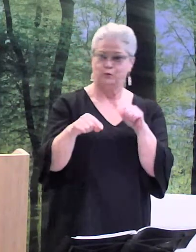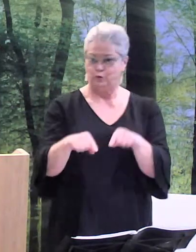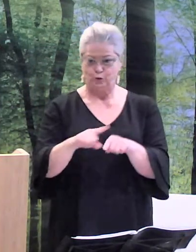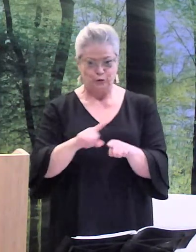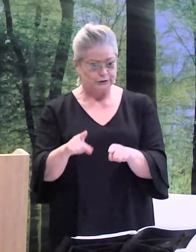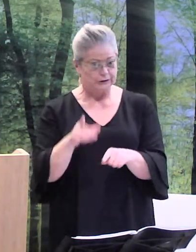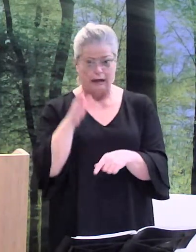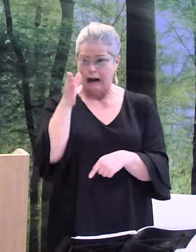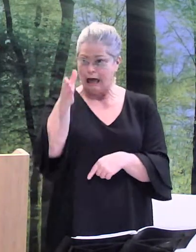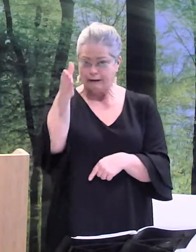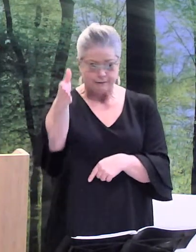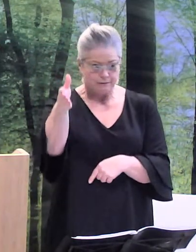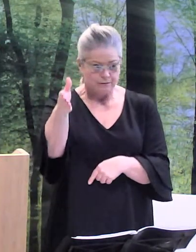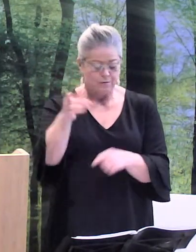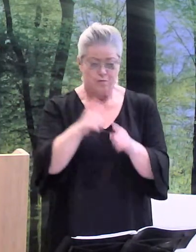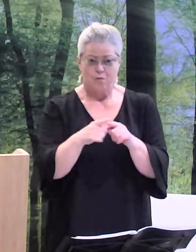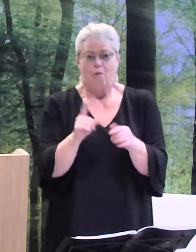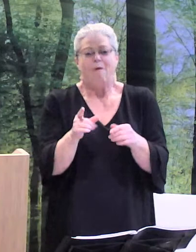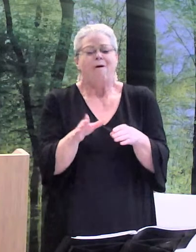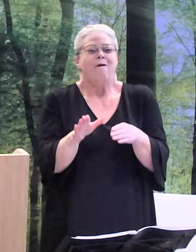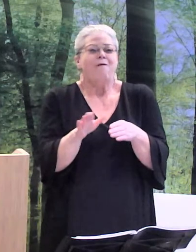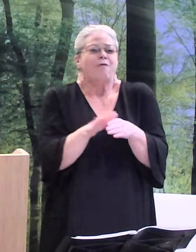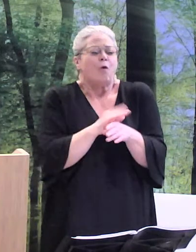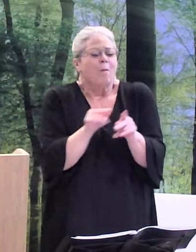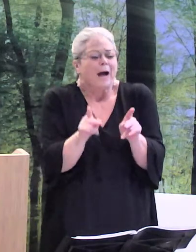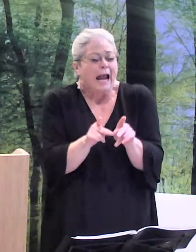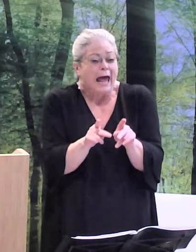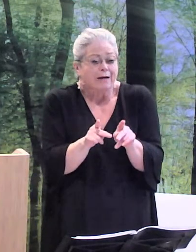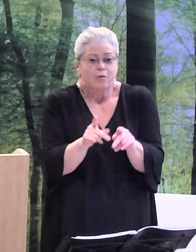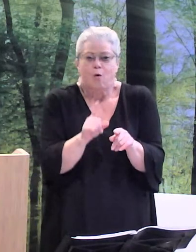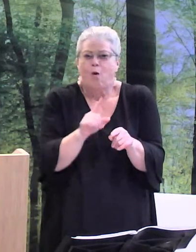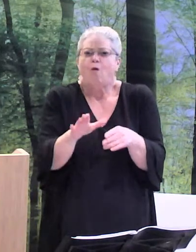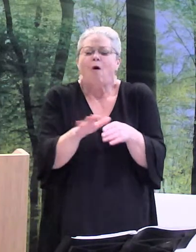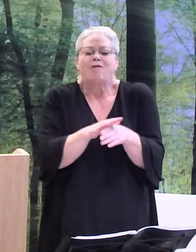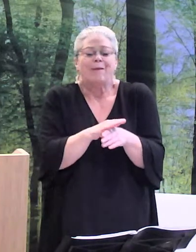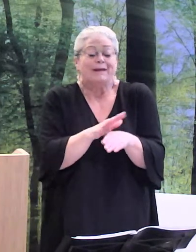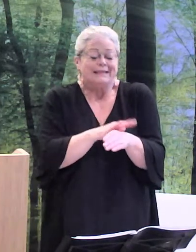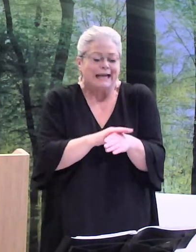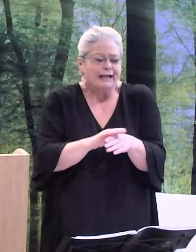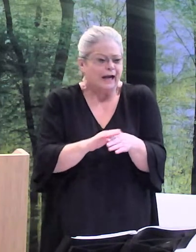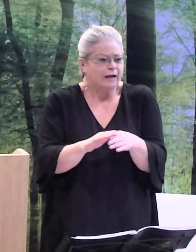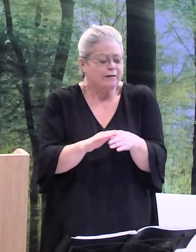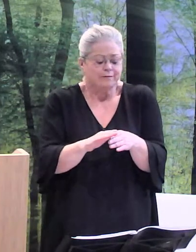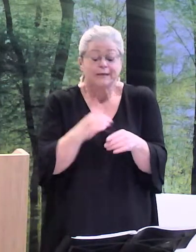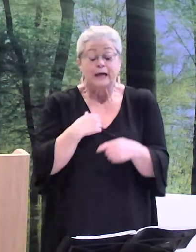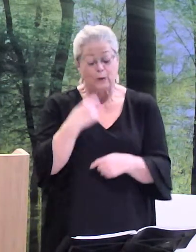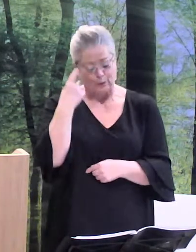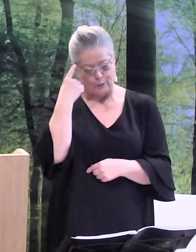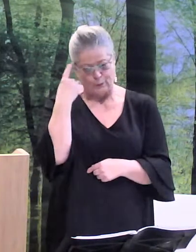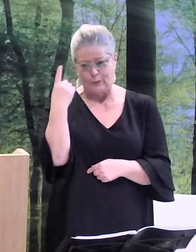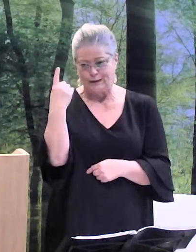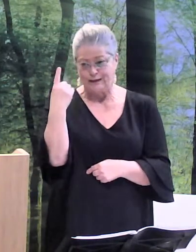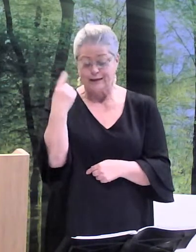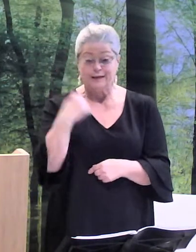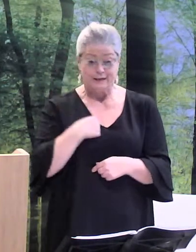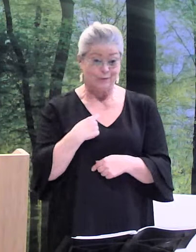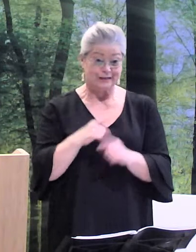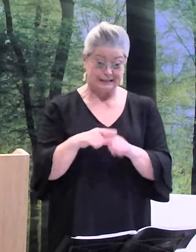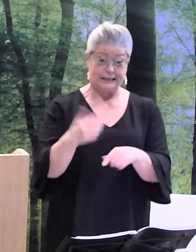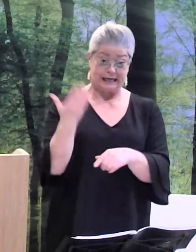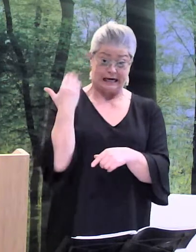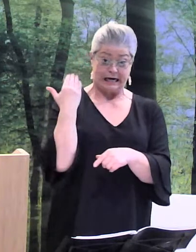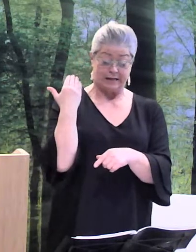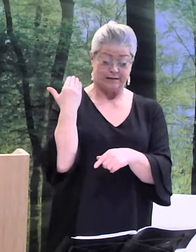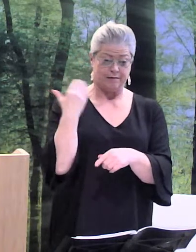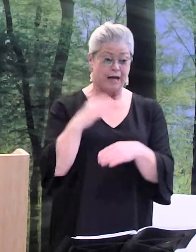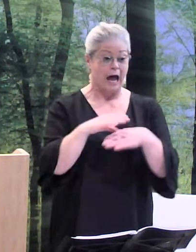nog later, hoe onvolkomen klein, hoe onvolmaakt de tederheden. Ik weet, ik was je reden,